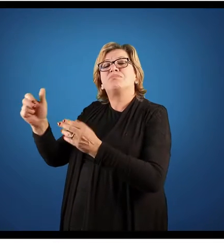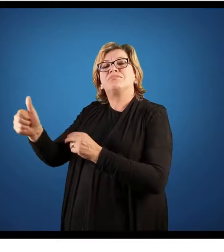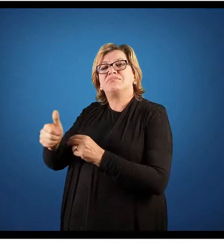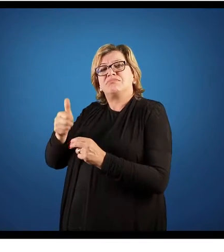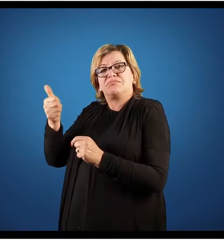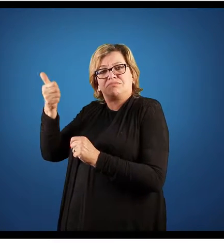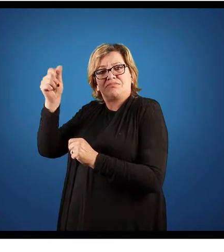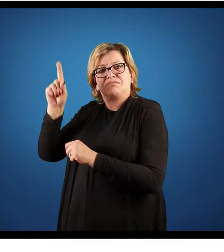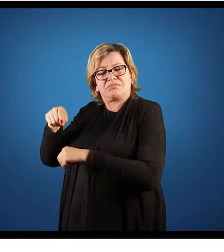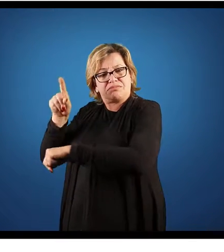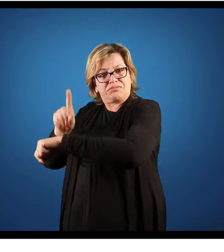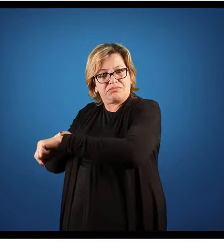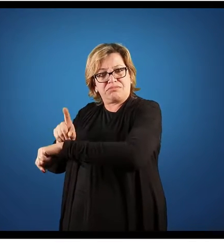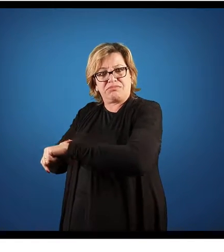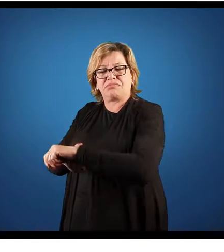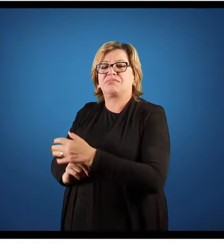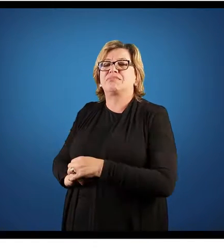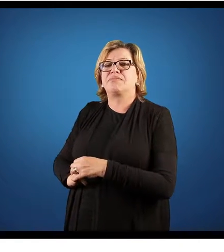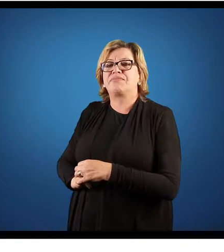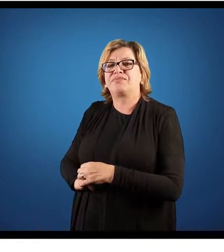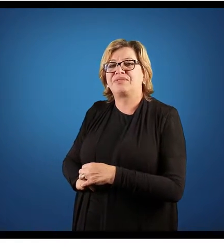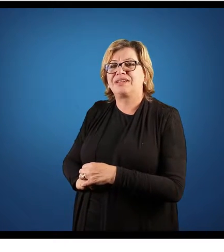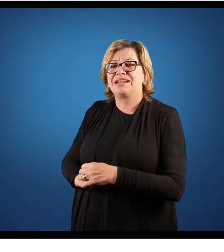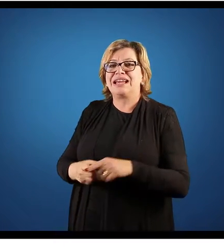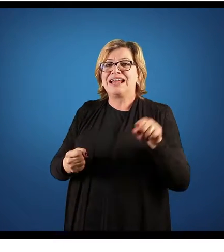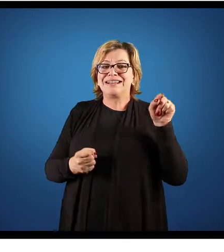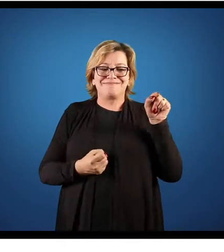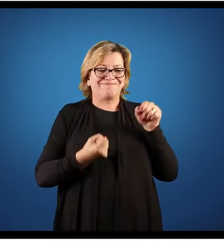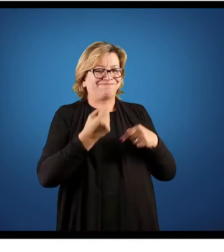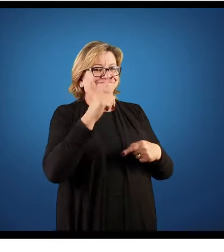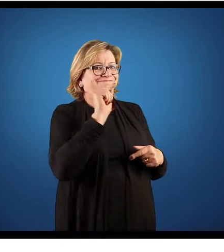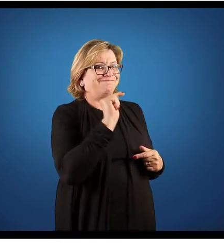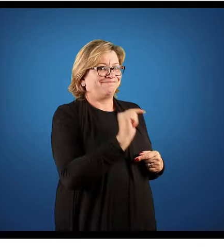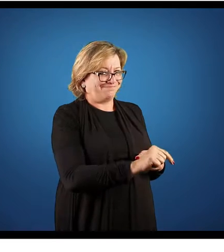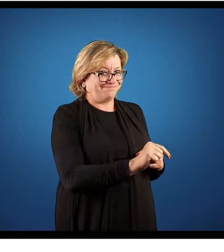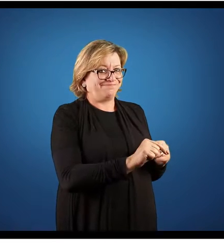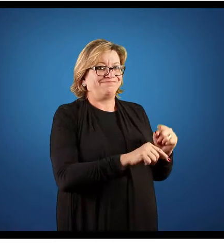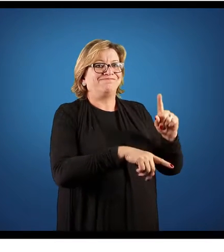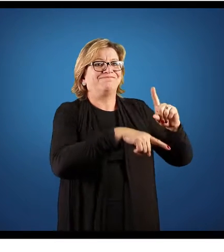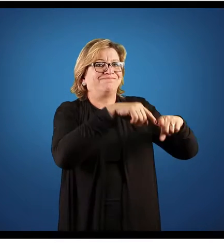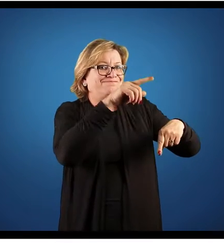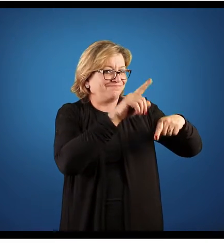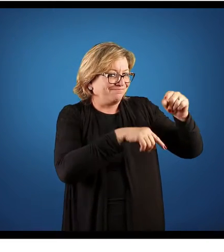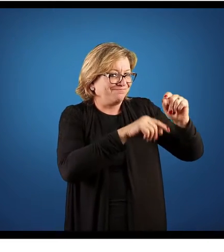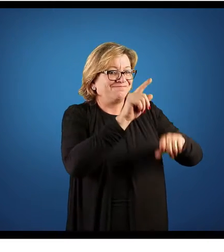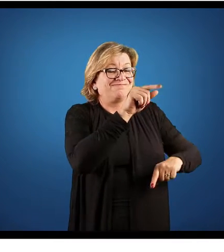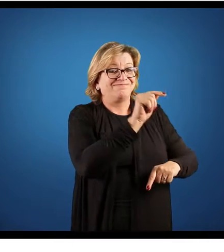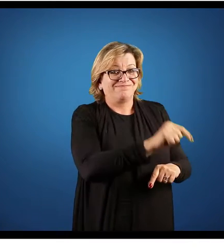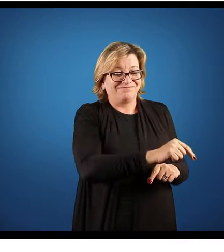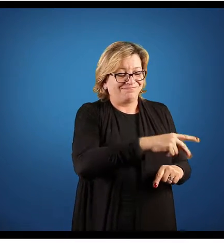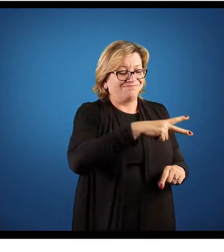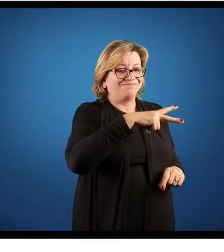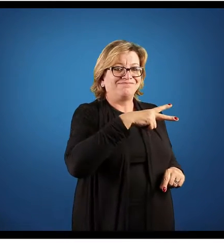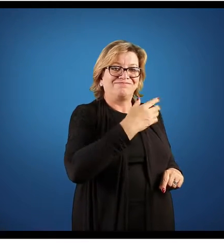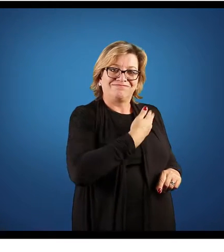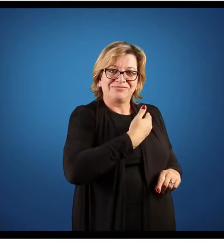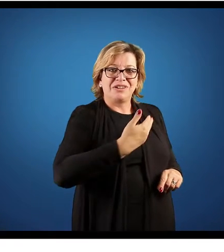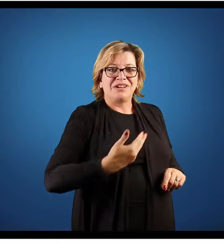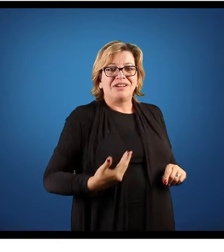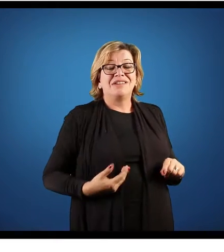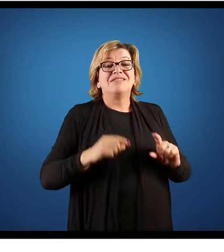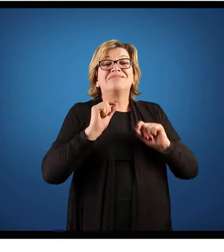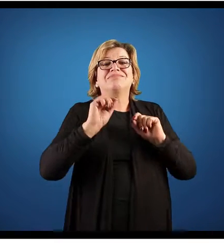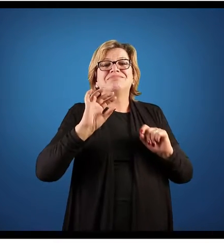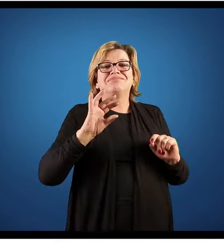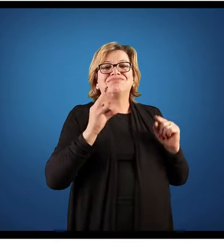naquele momento não é para mim organização se eu fosse fazer essa mesma busca de material matérias primas lá para o setor público o que